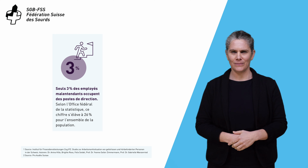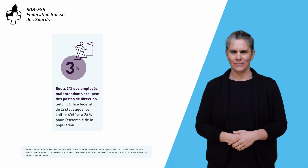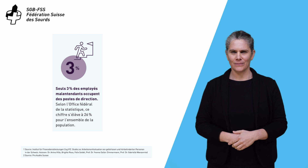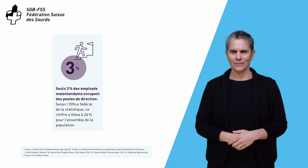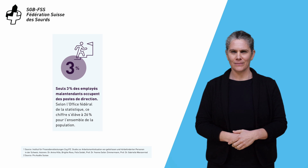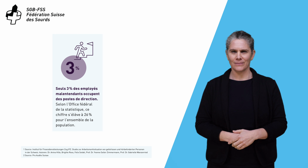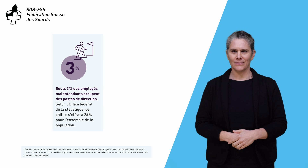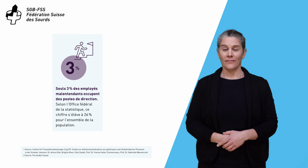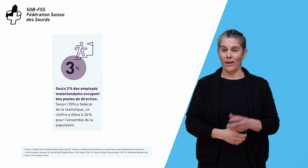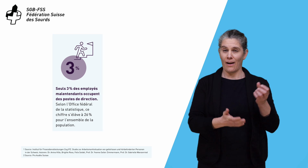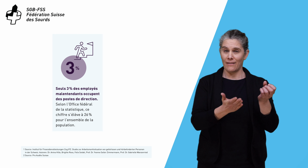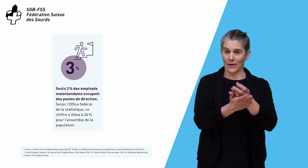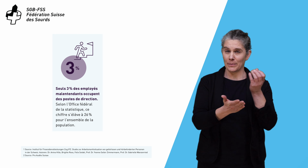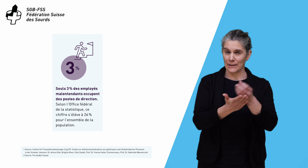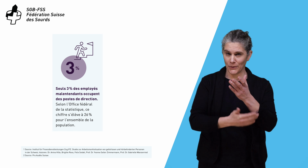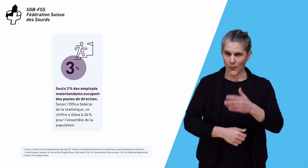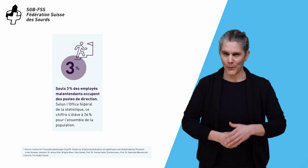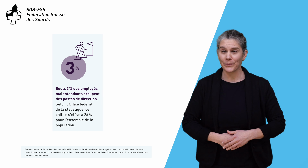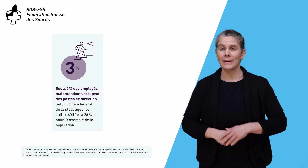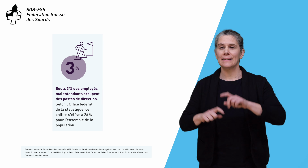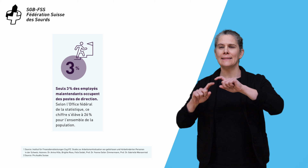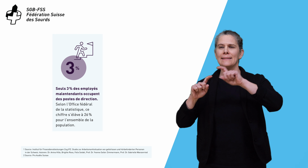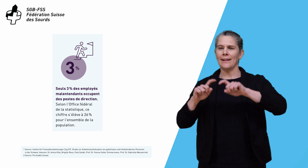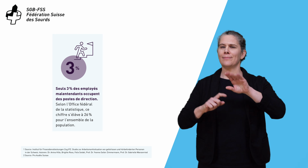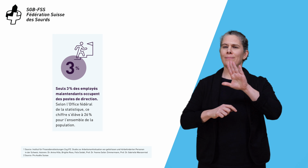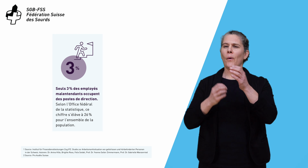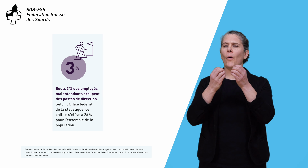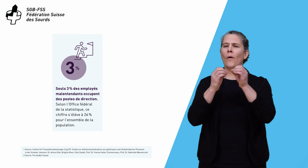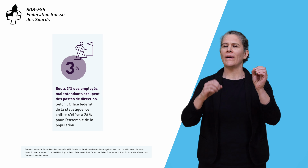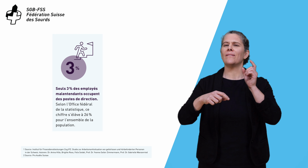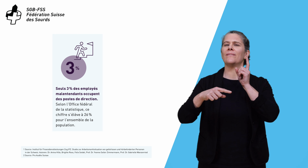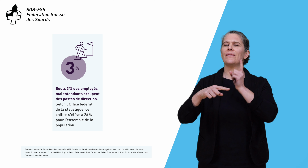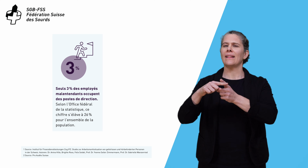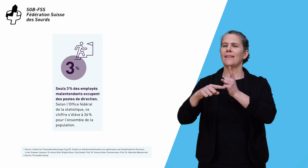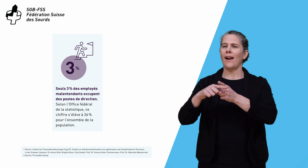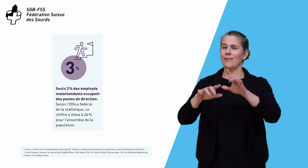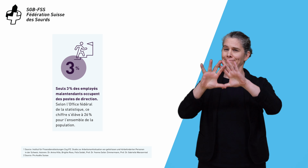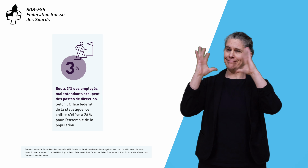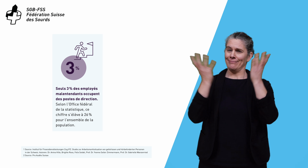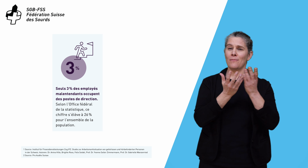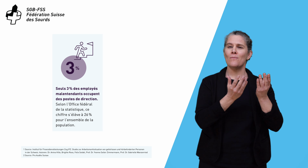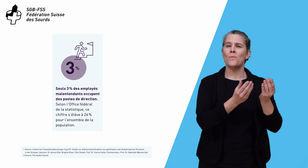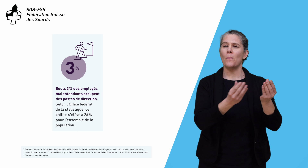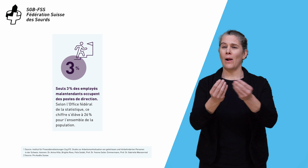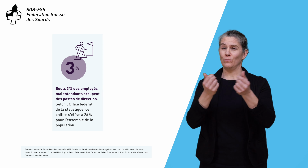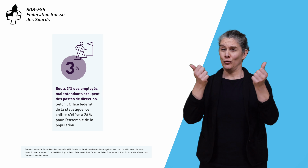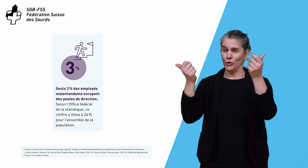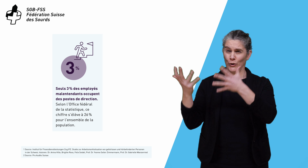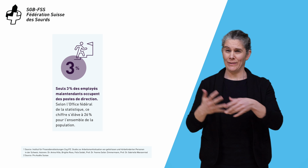de direction. Pour information, selon l'Office fédéral de la statistique, ce chiffre est de